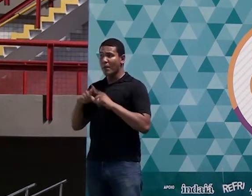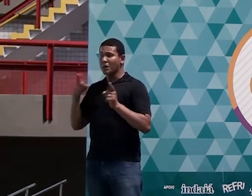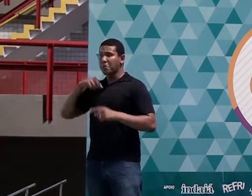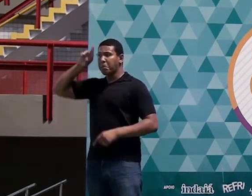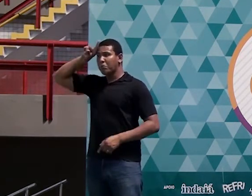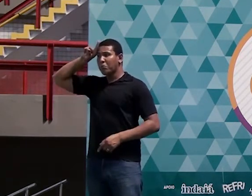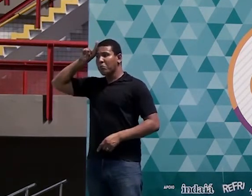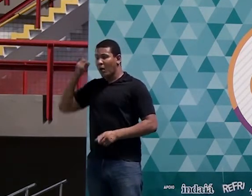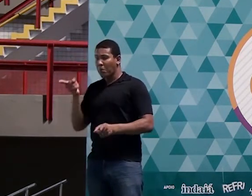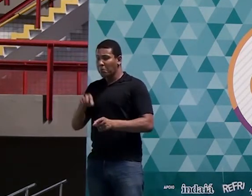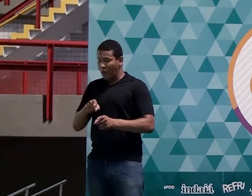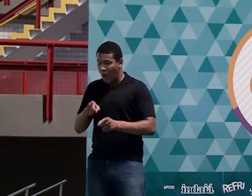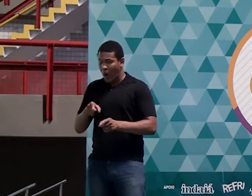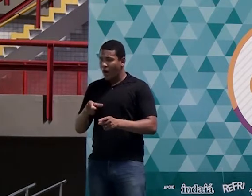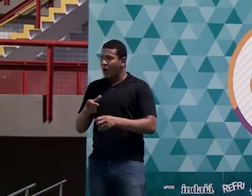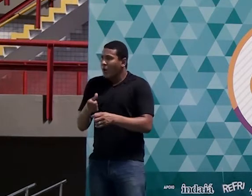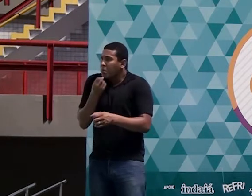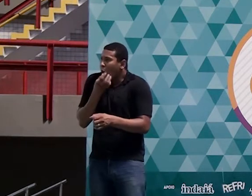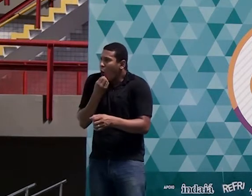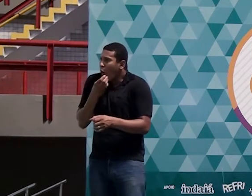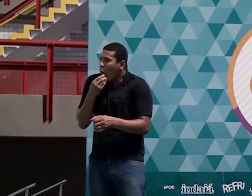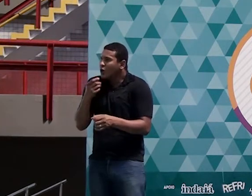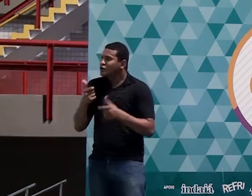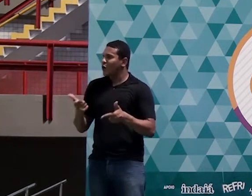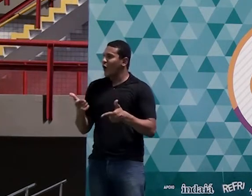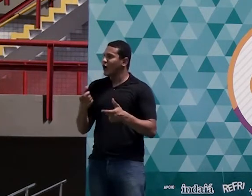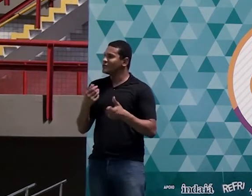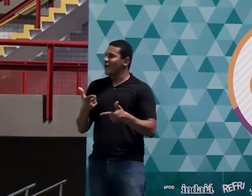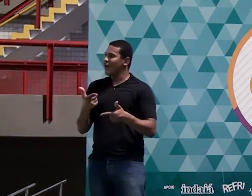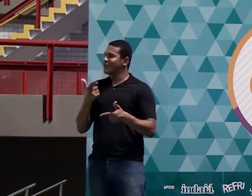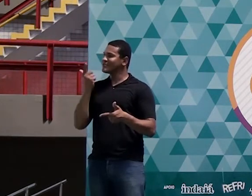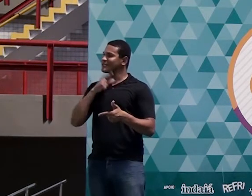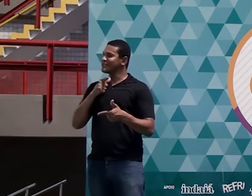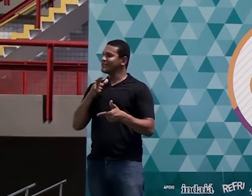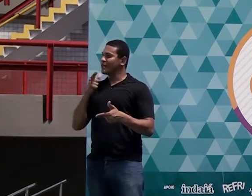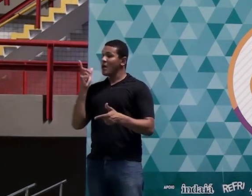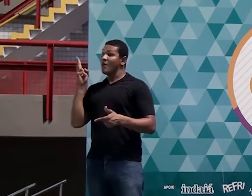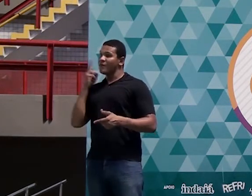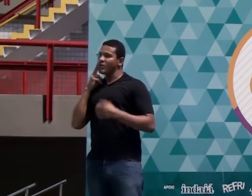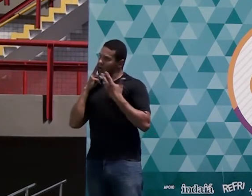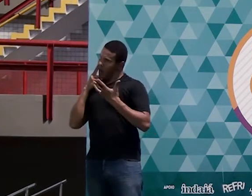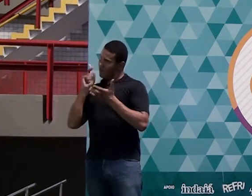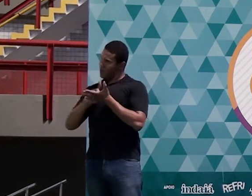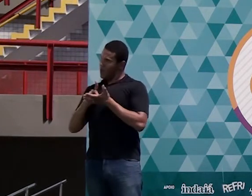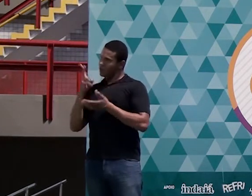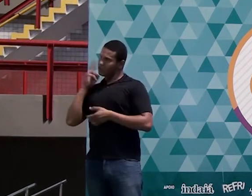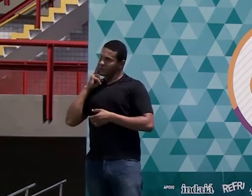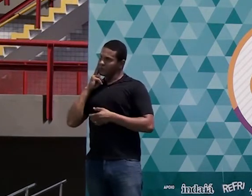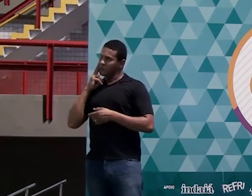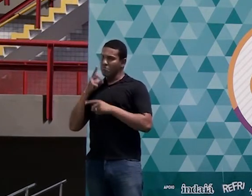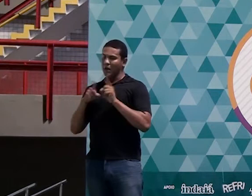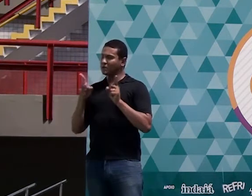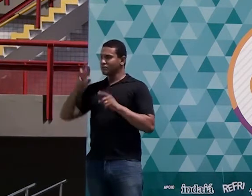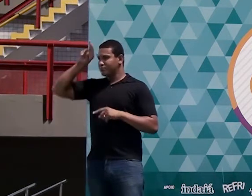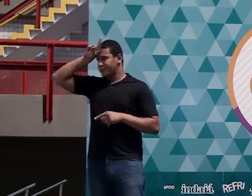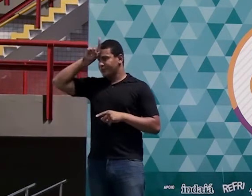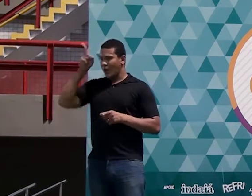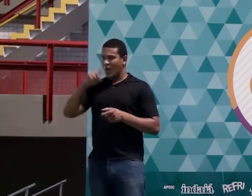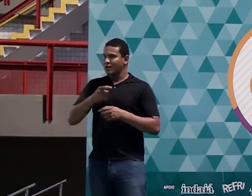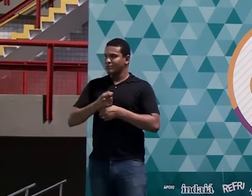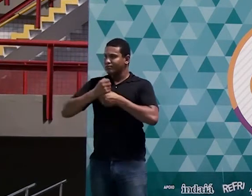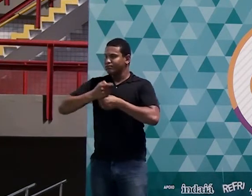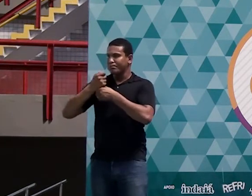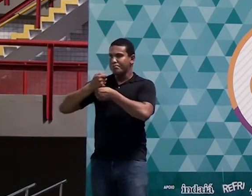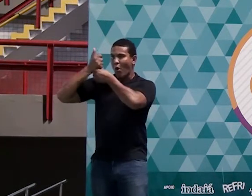você ter um produto exclusivo. Mas aqui era mais comum. As pessoas viajavam só para comprar o produto naquela